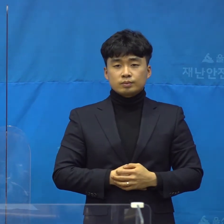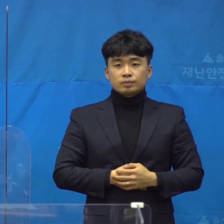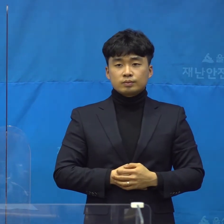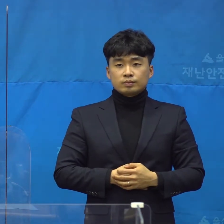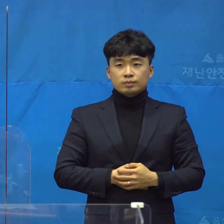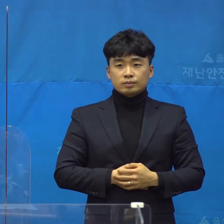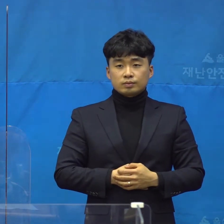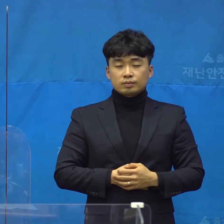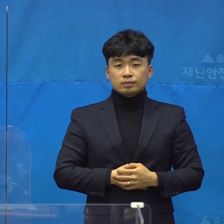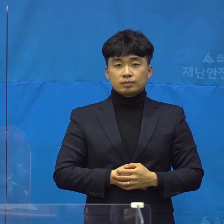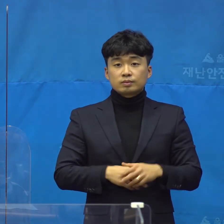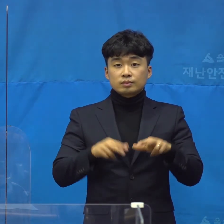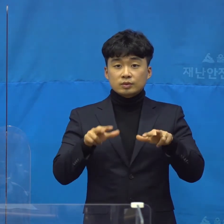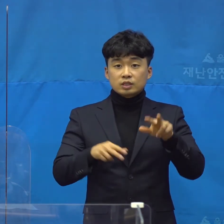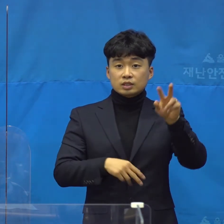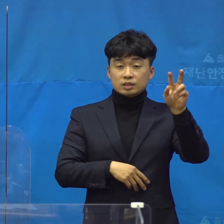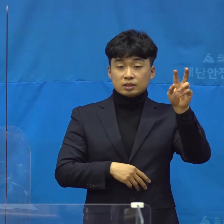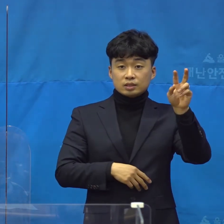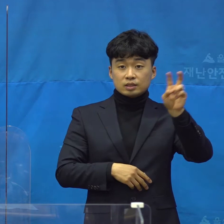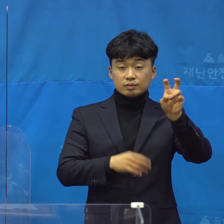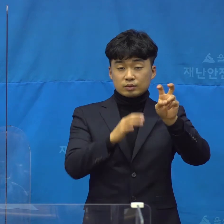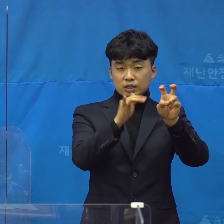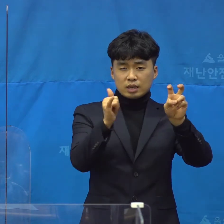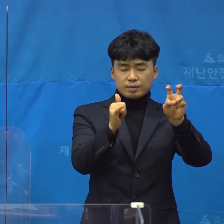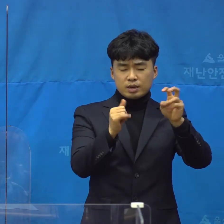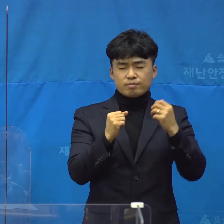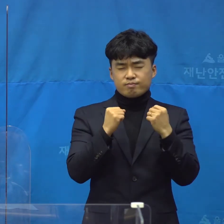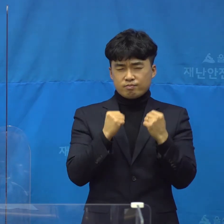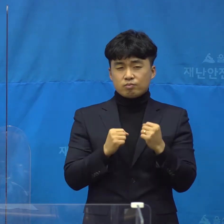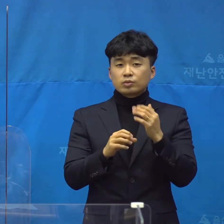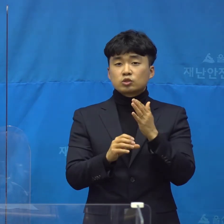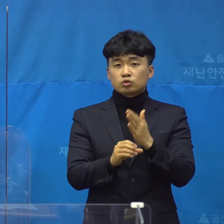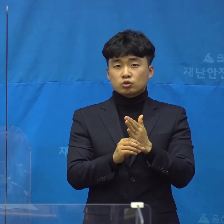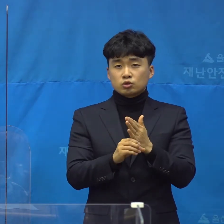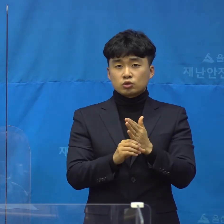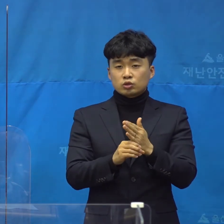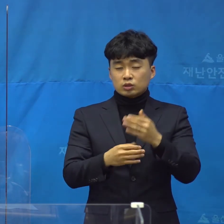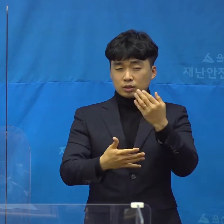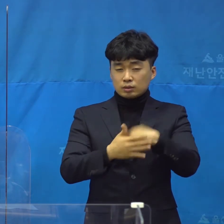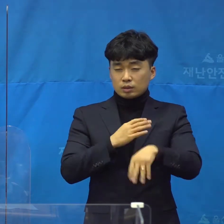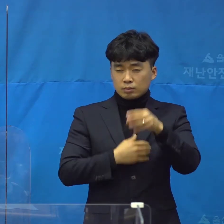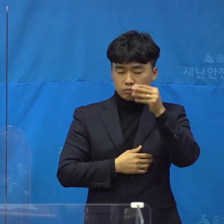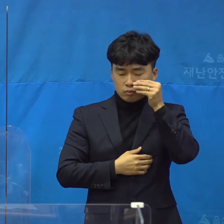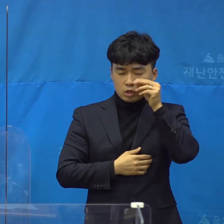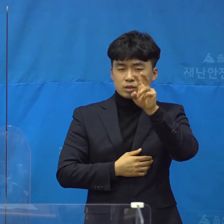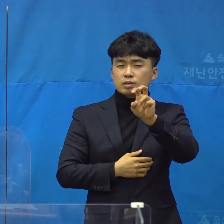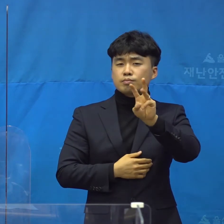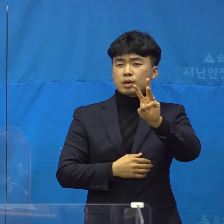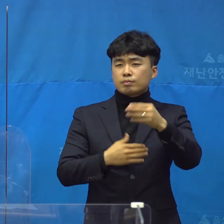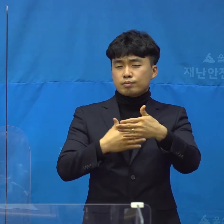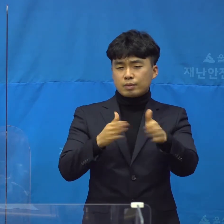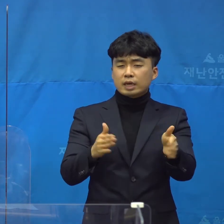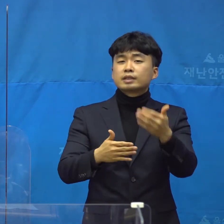현황입니다. 현재 20명이 입소 중에 있고 잔여객실은 23실입니다.